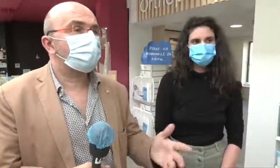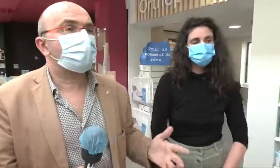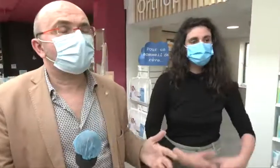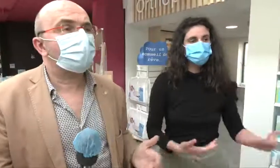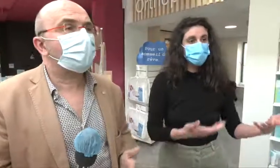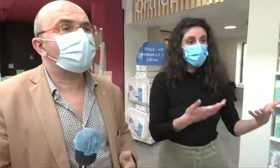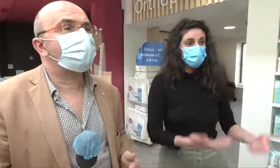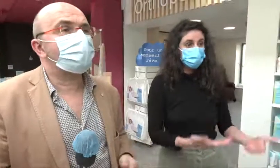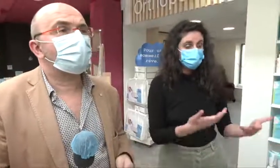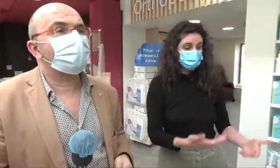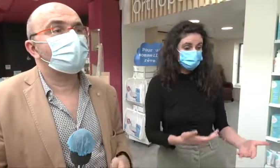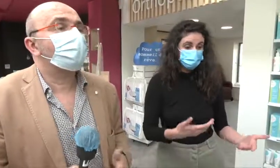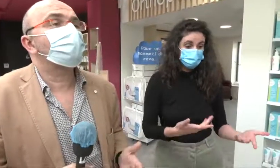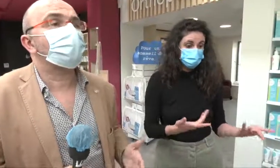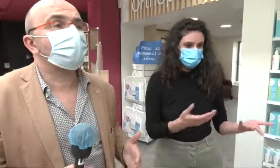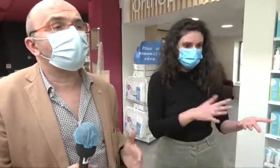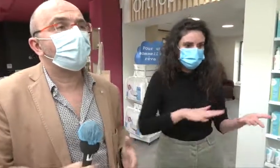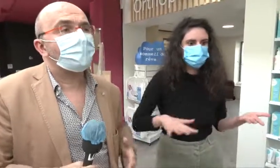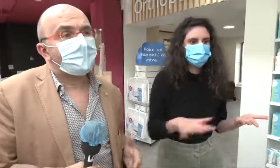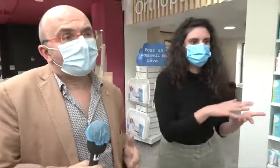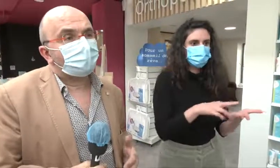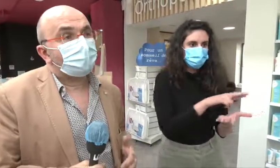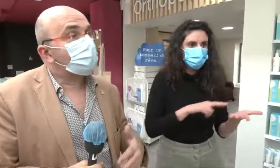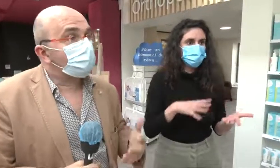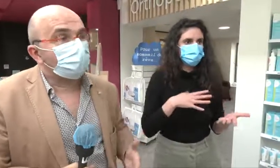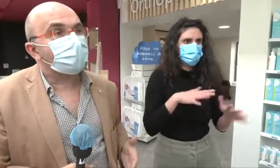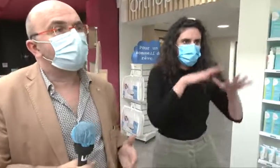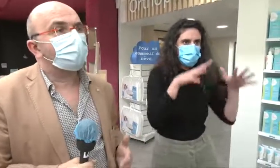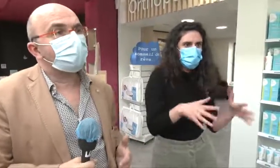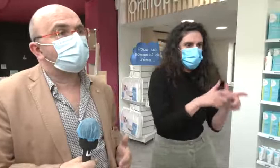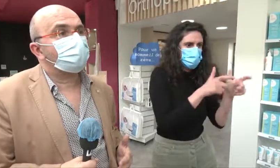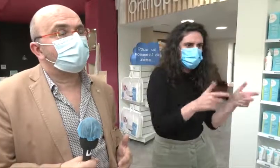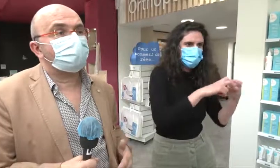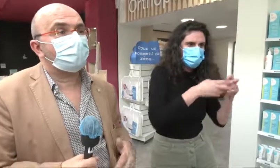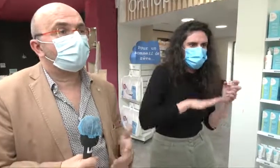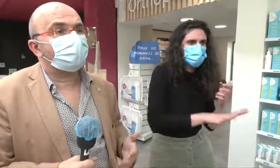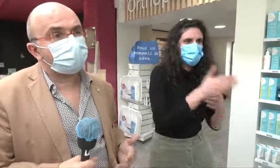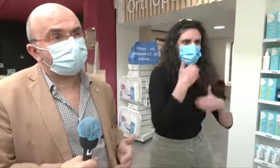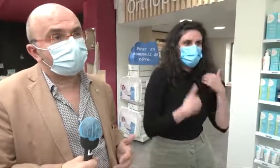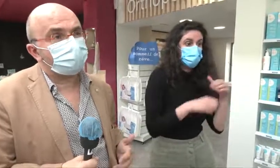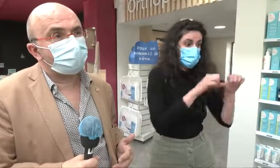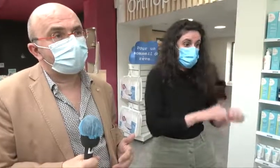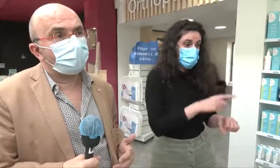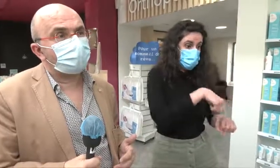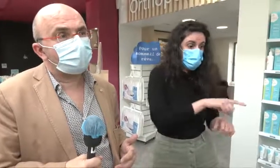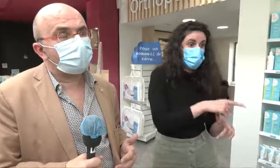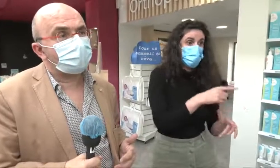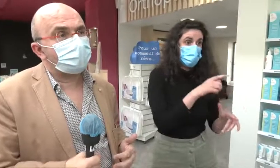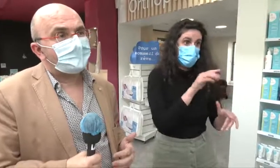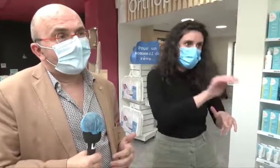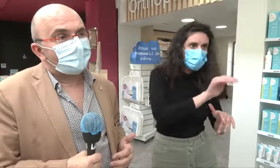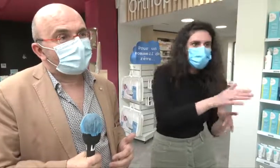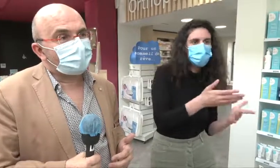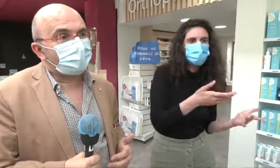Aujourd'hui, sur le territoire, il existe beaucoup de structures, dans le champ du handicap notamment, qui pourraient faire appel à vos services. Pourquoi avoir